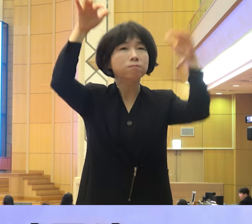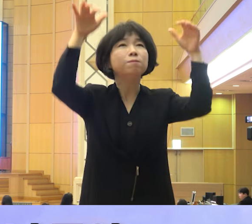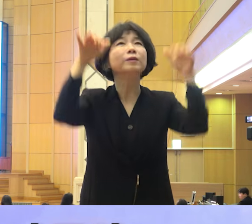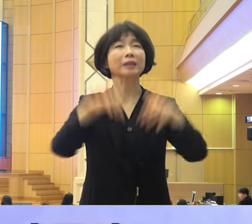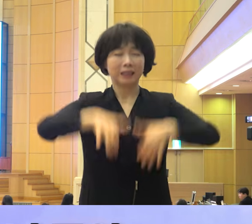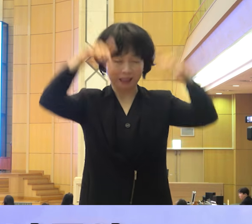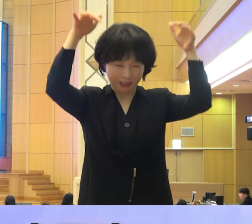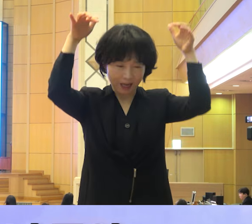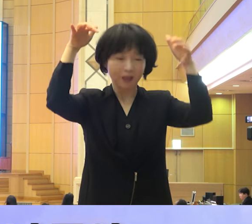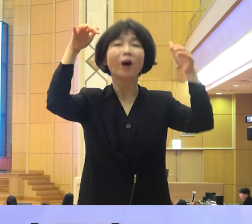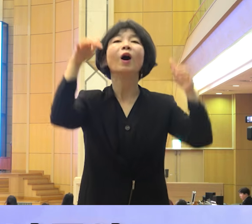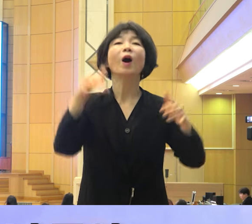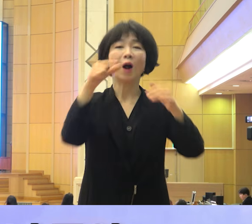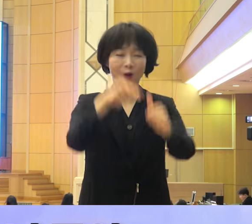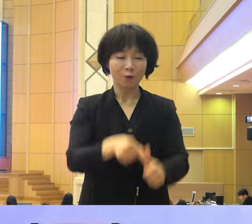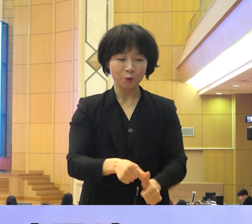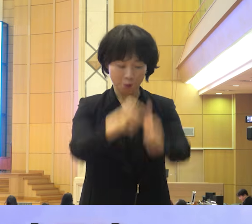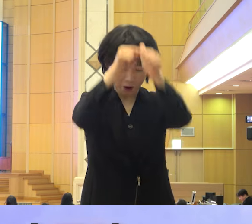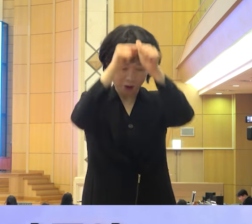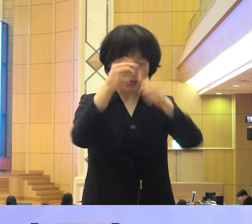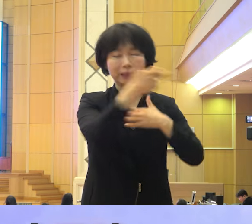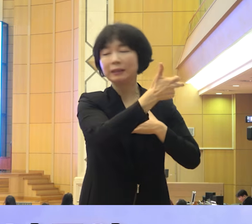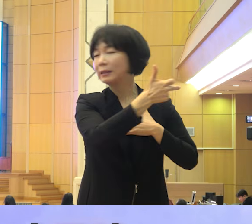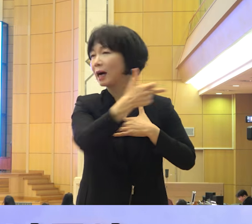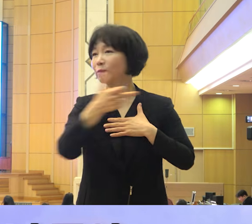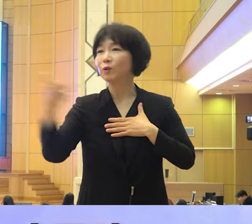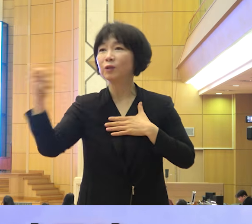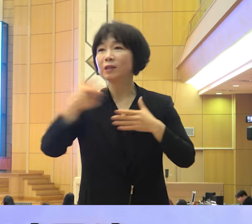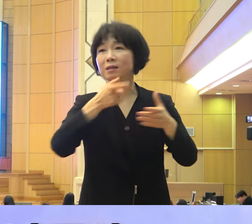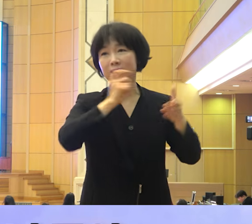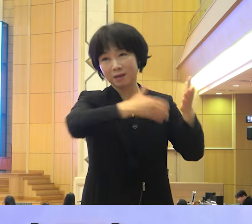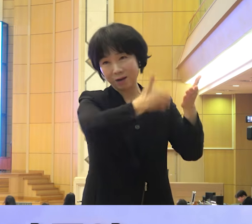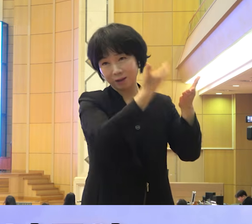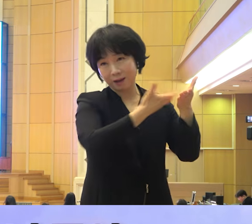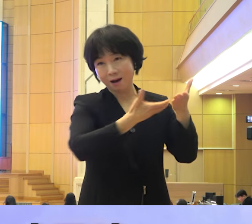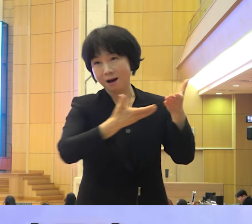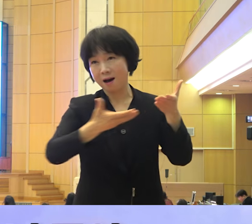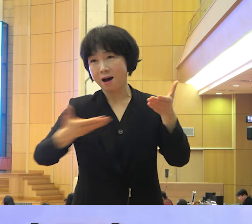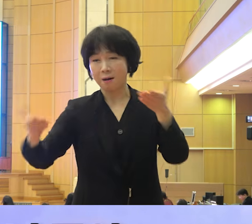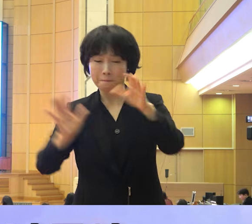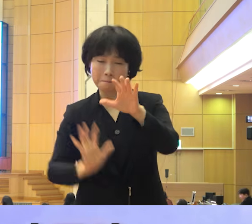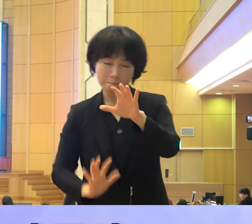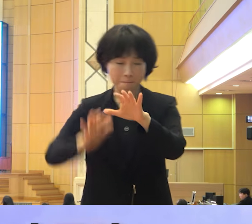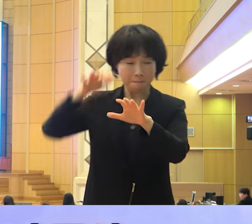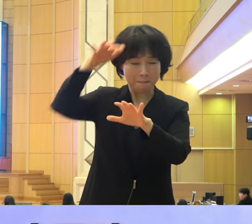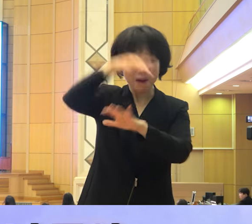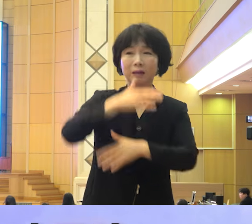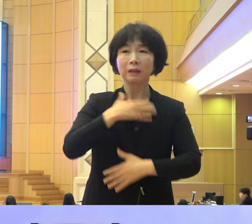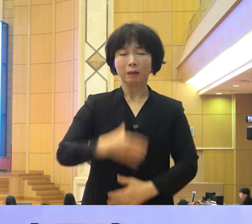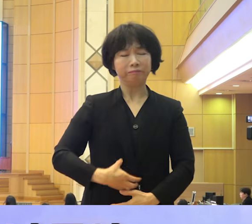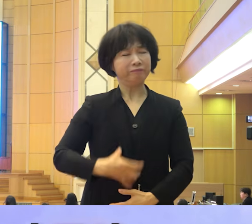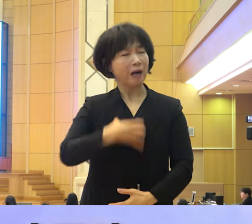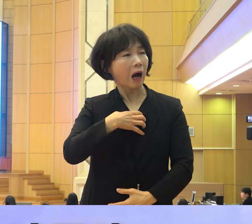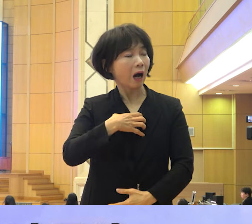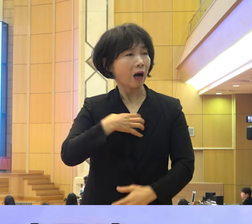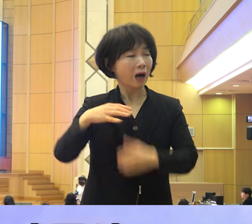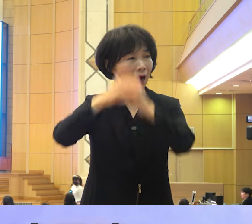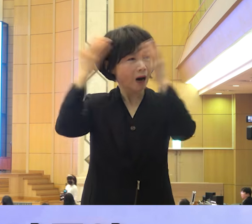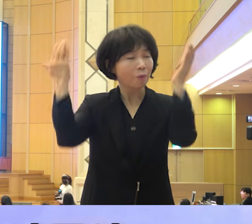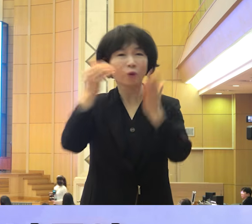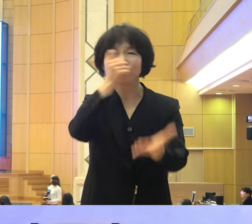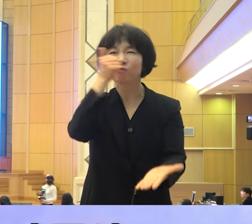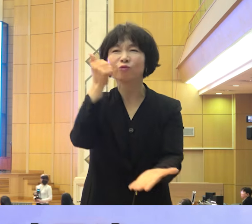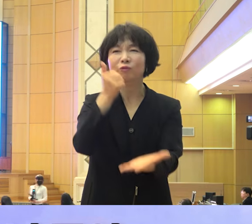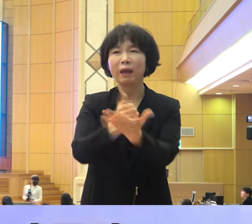지금 흡족히 내려 구원의 큰 강물 흘러차고 넘쳐서 내 추한